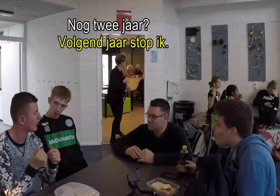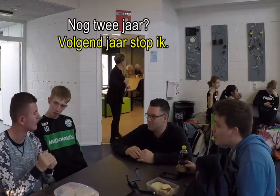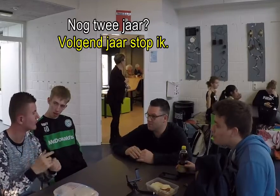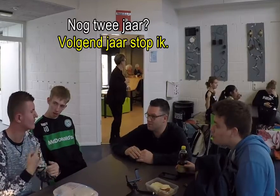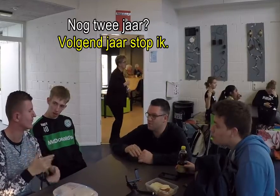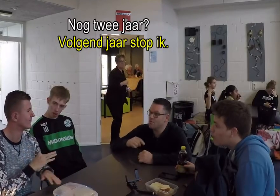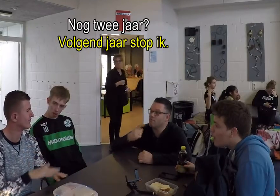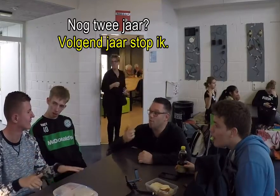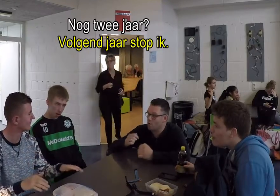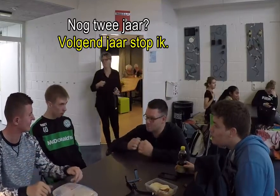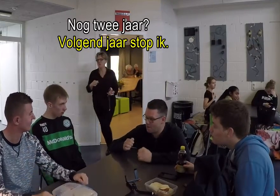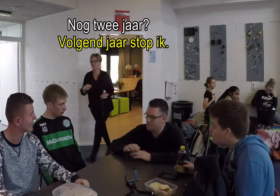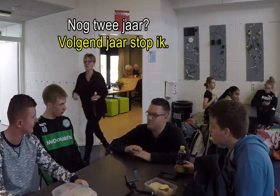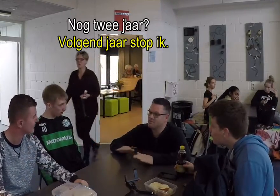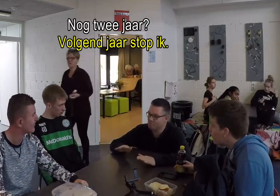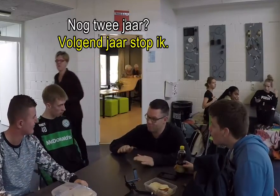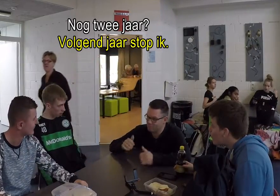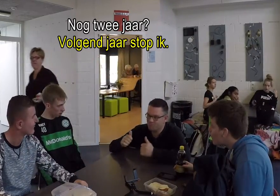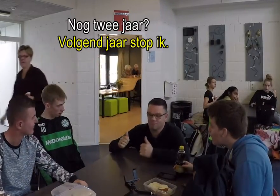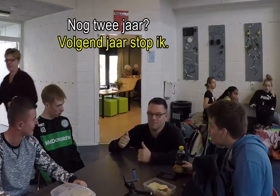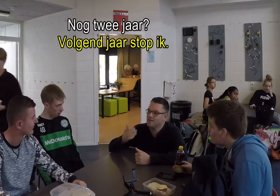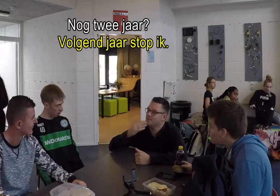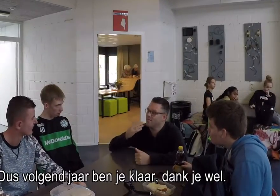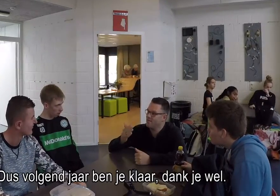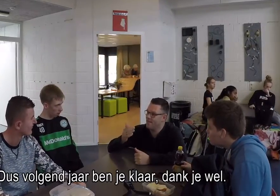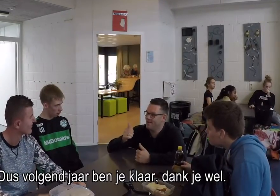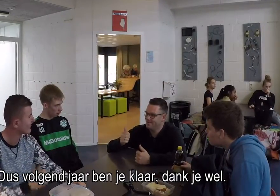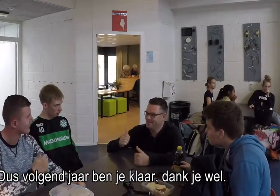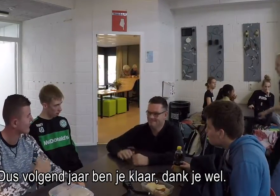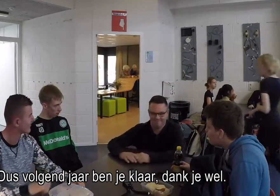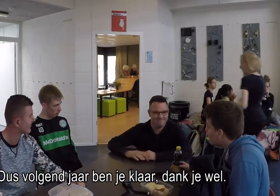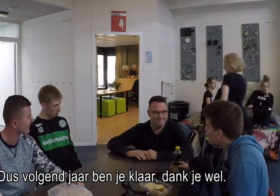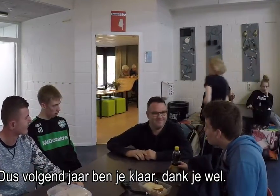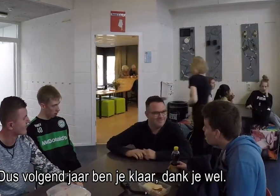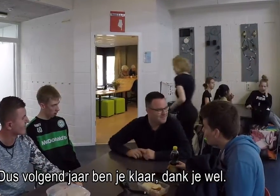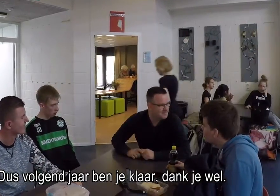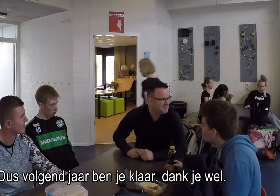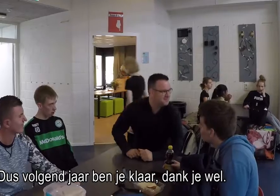En nog 2 jaar, volgend jaar stop ik. Dus volgend jaar ben je klaar. Dankjewel.